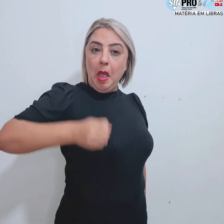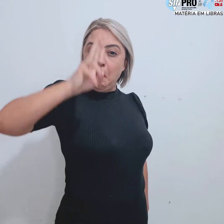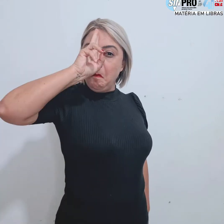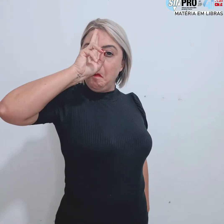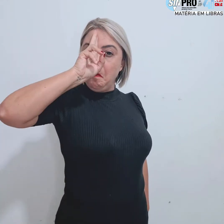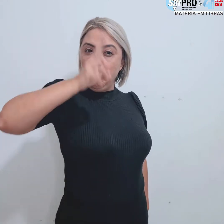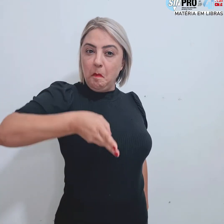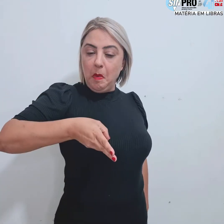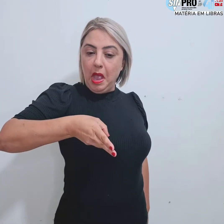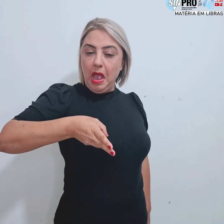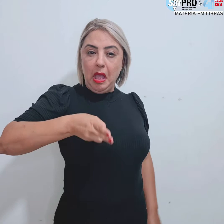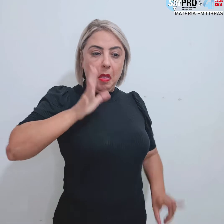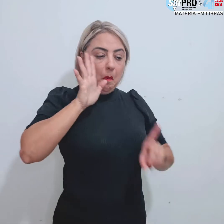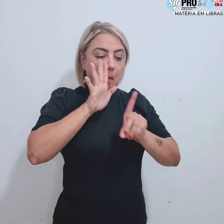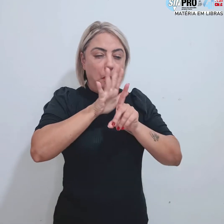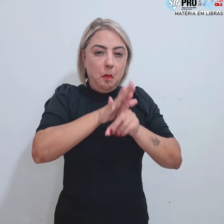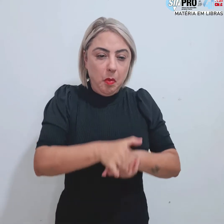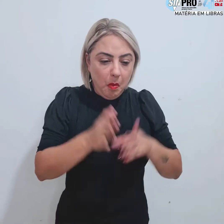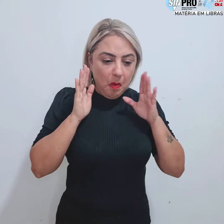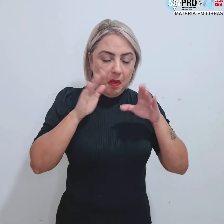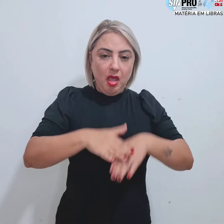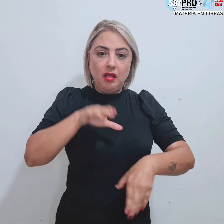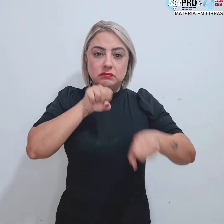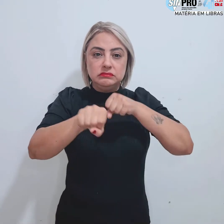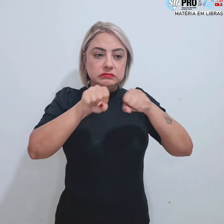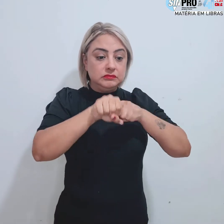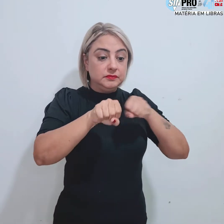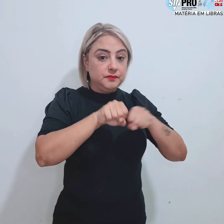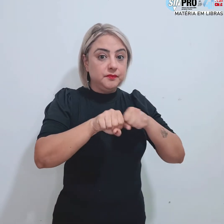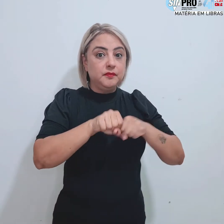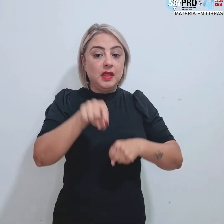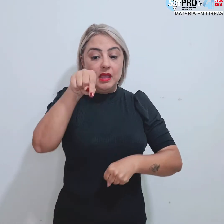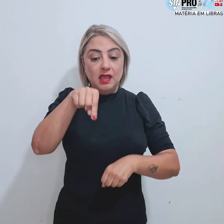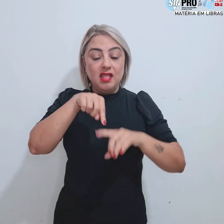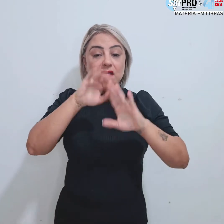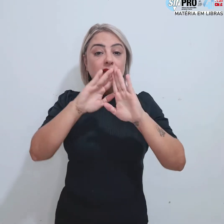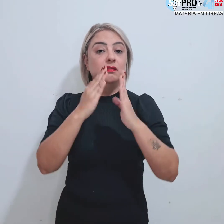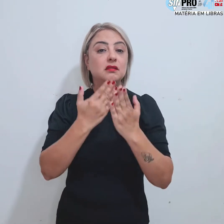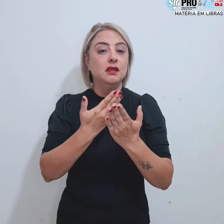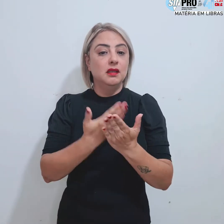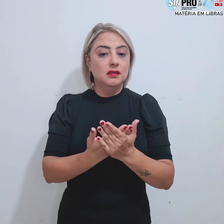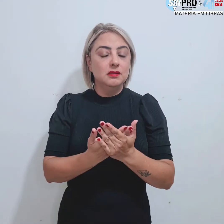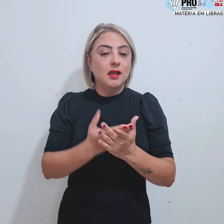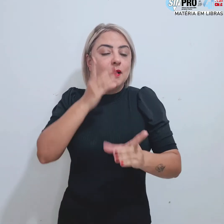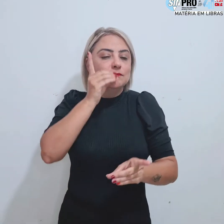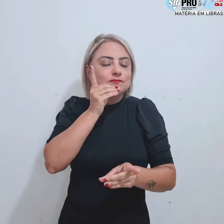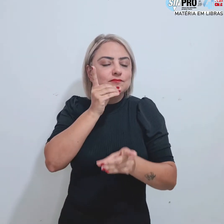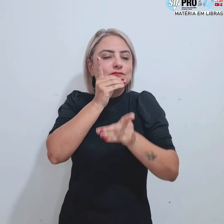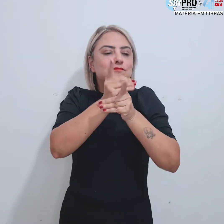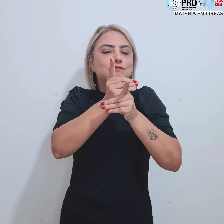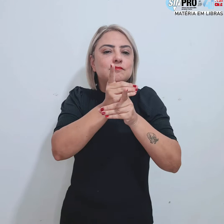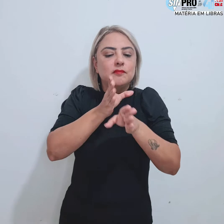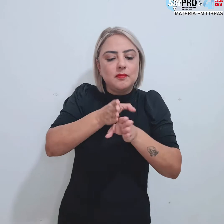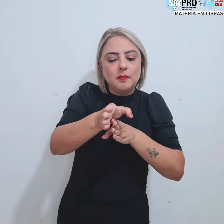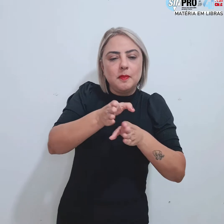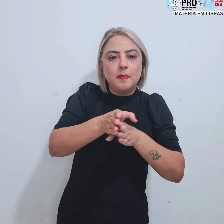impositiva, opressora e assassina. E é na escola que o descobrimento da orientação